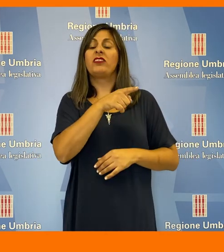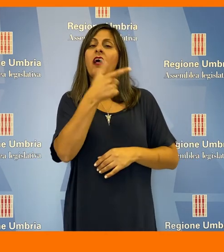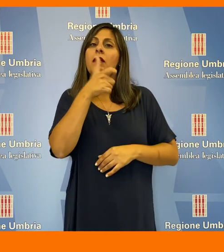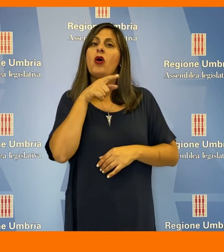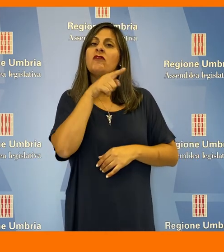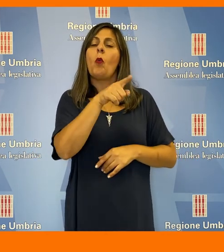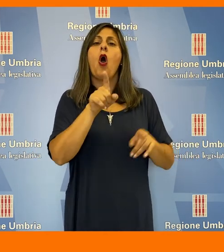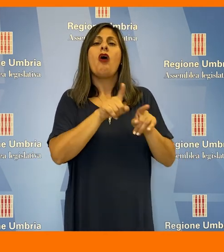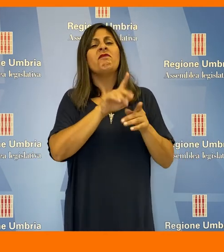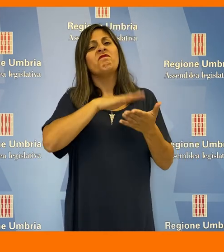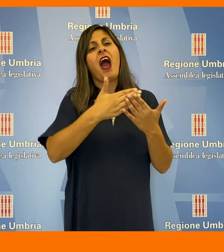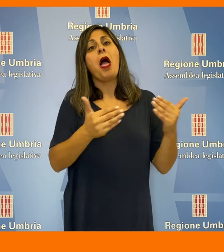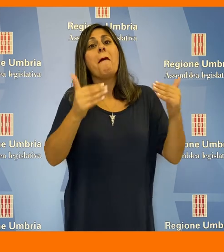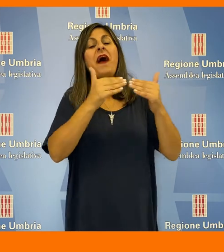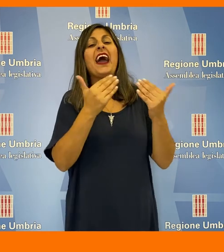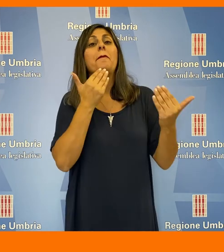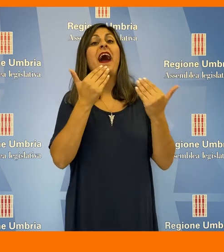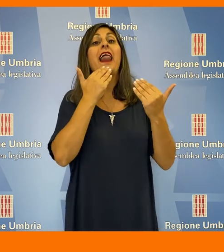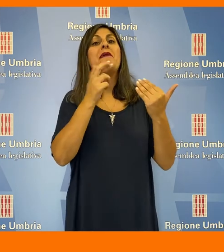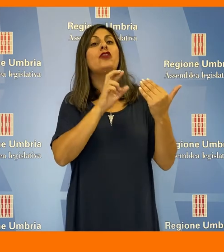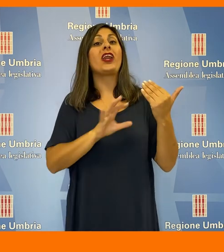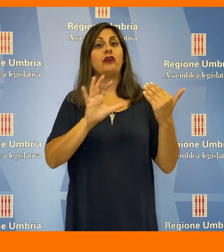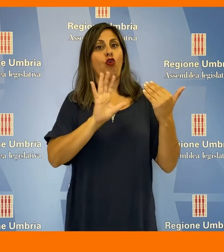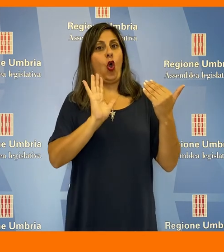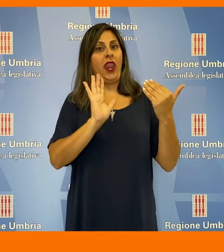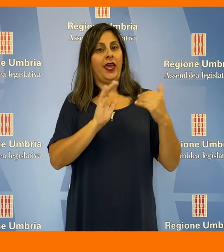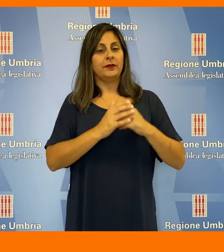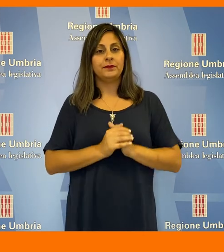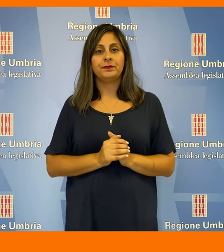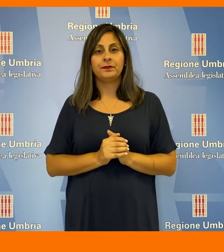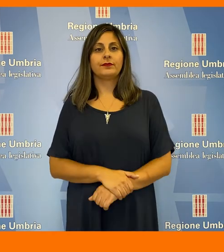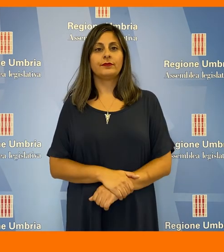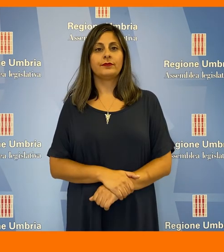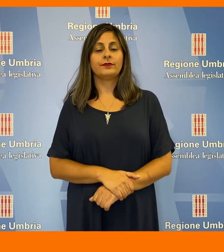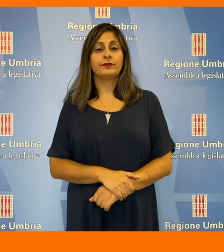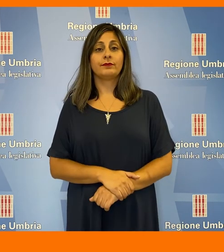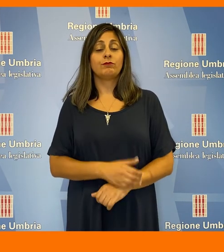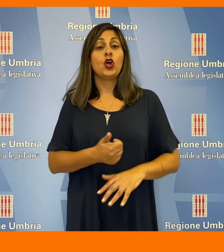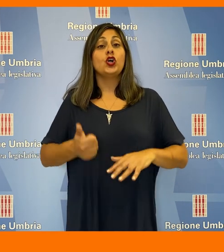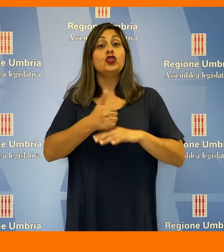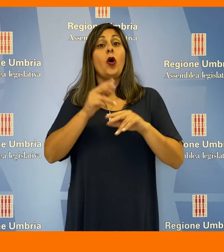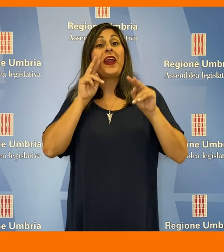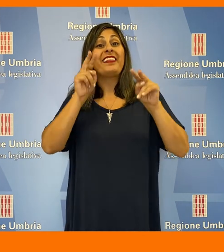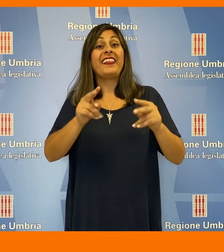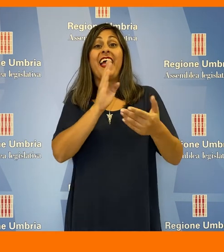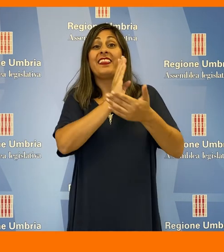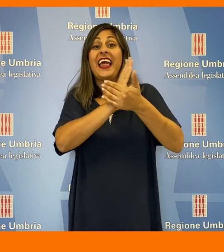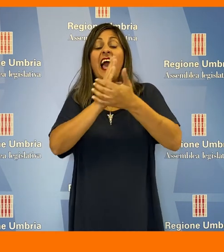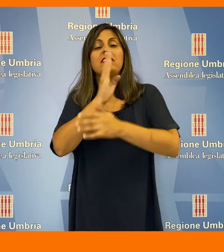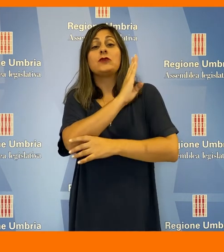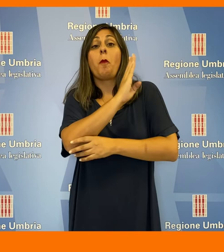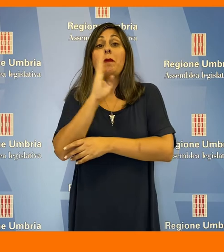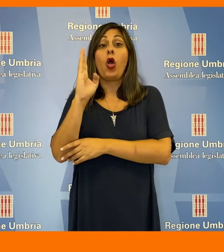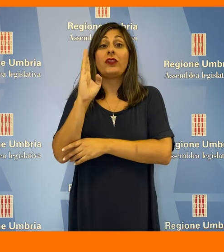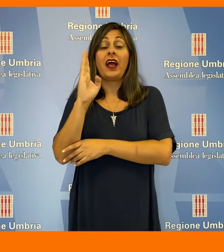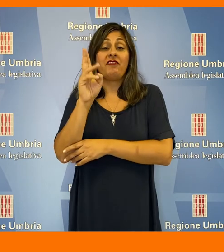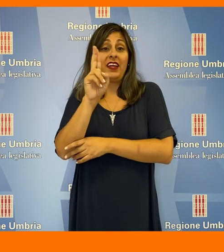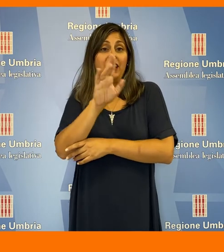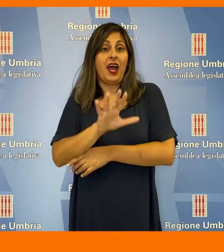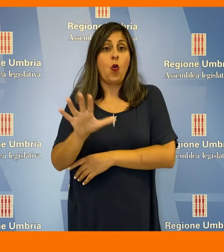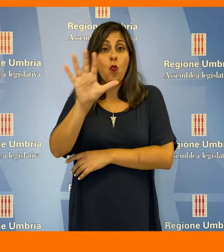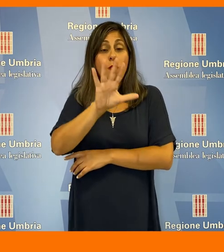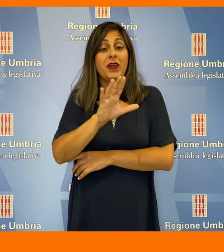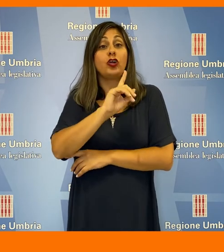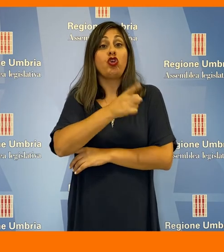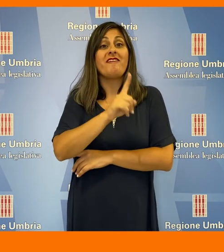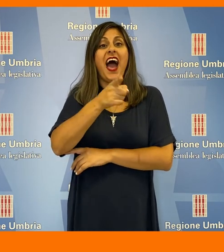regionale come vero e proprio Parlamento della nostra regione. La soprintendente archivistica e bibliografica per l'Umbria,